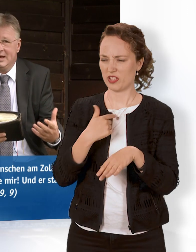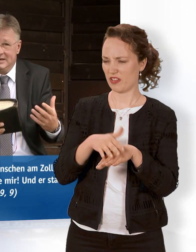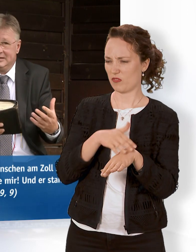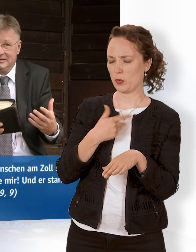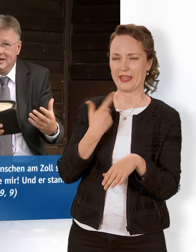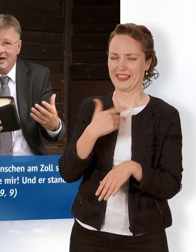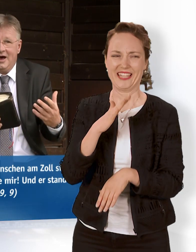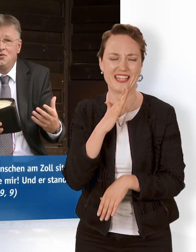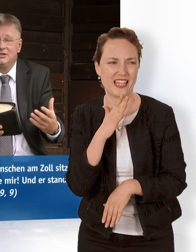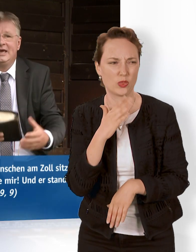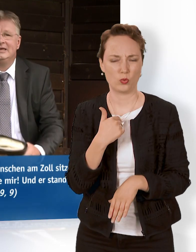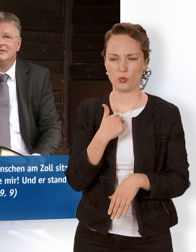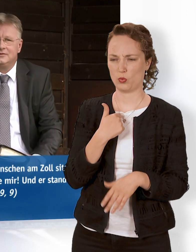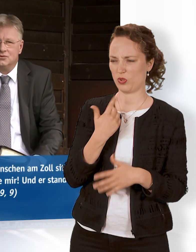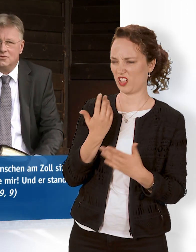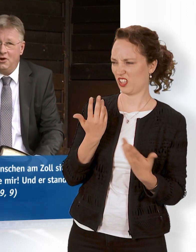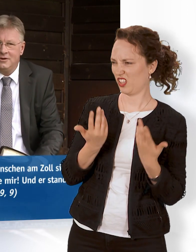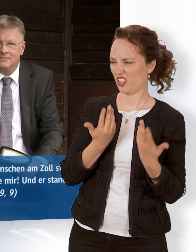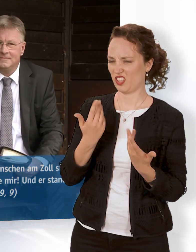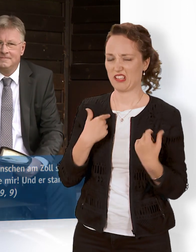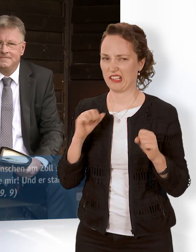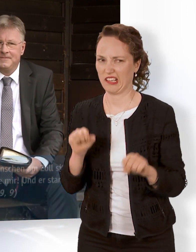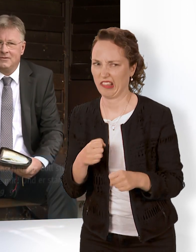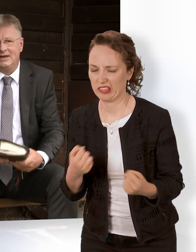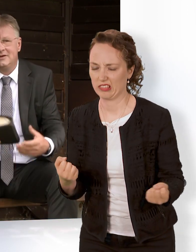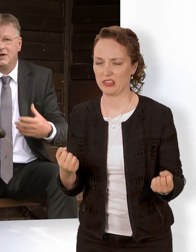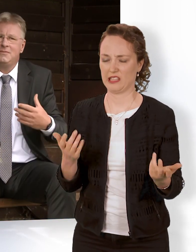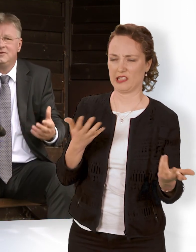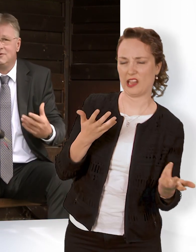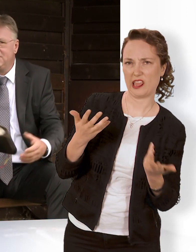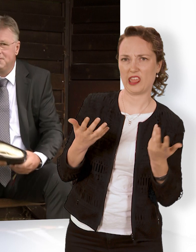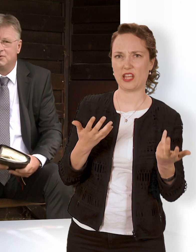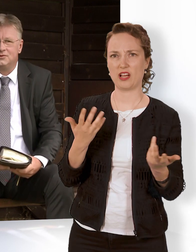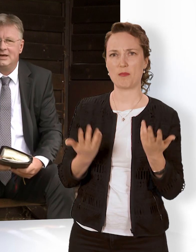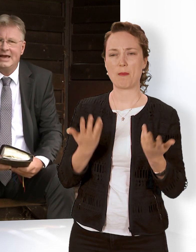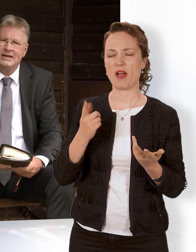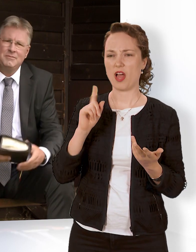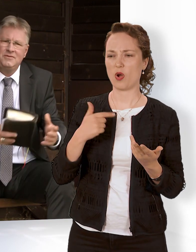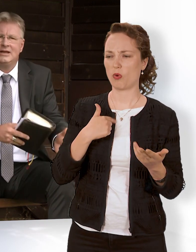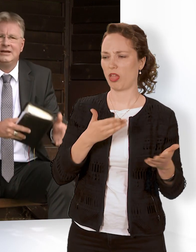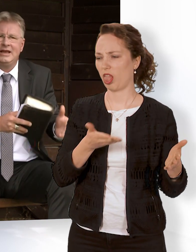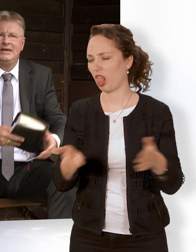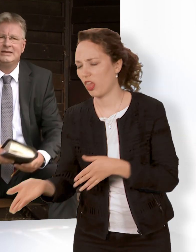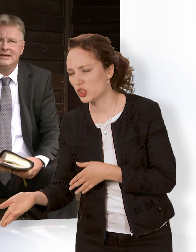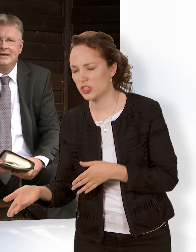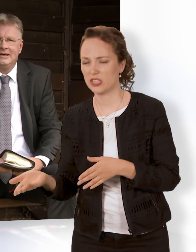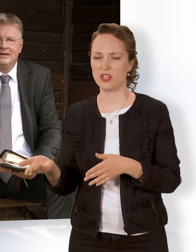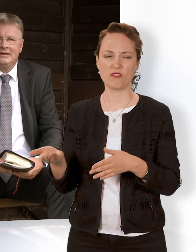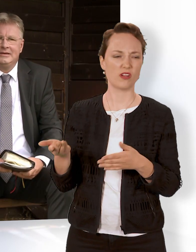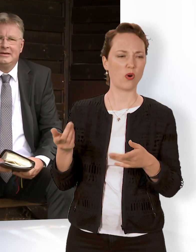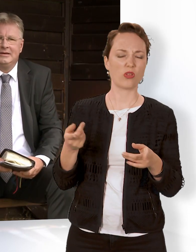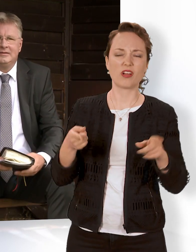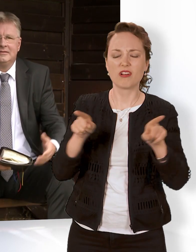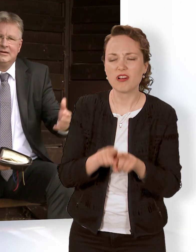zu sein, nicht ausreichend zu können. Vielleicht auch immer wieder Schiffbruch zu erleiden, immer wieder an den gleichen